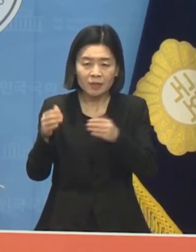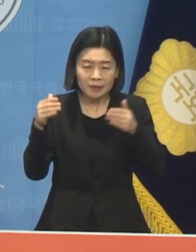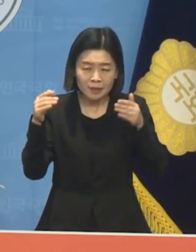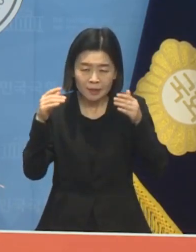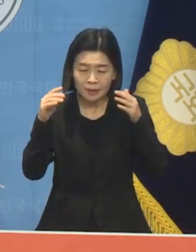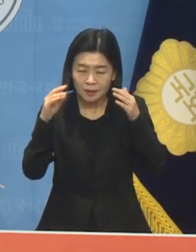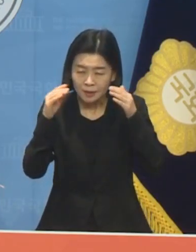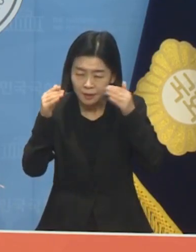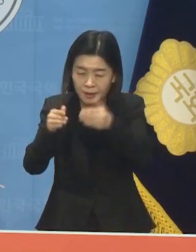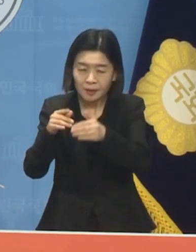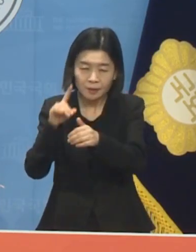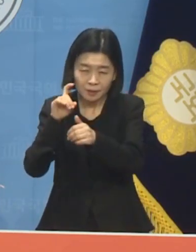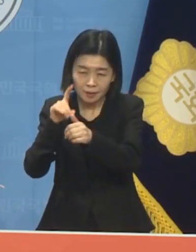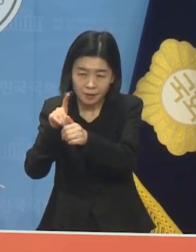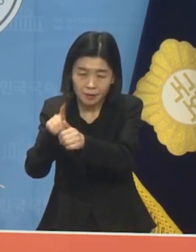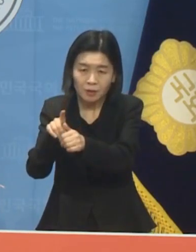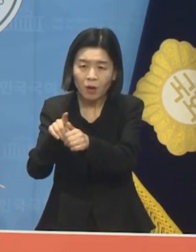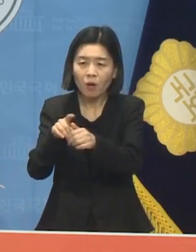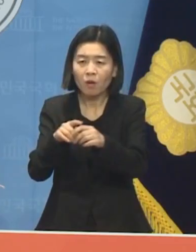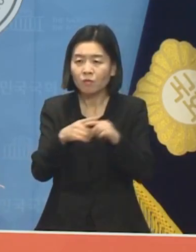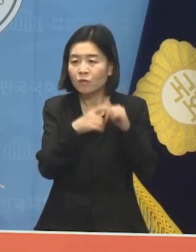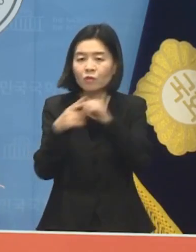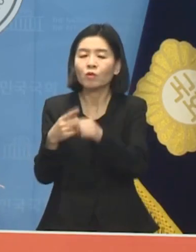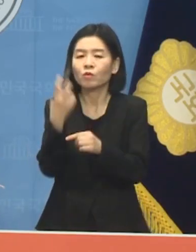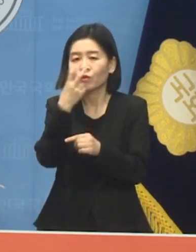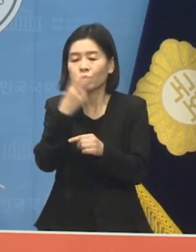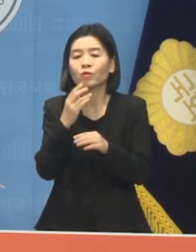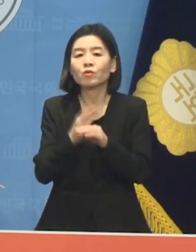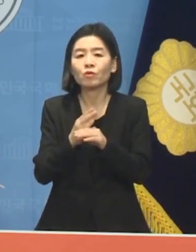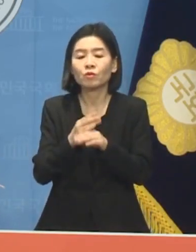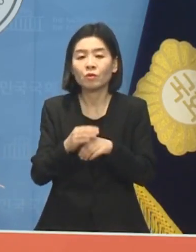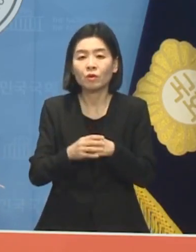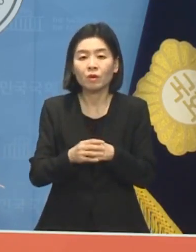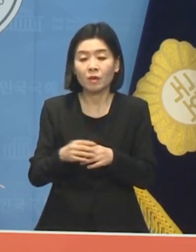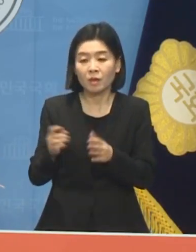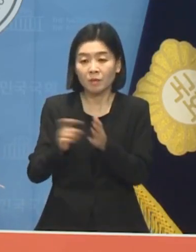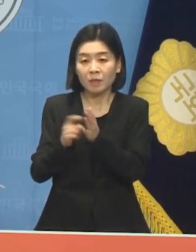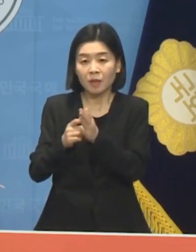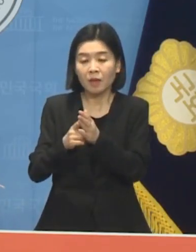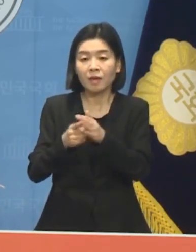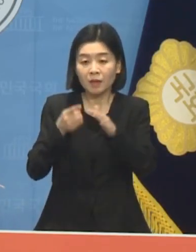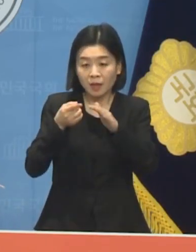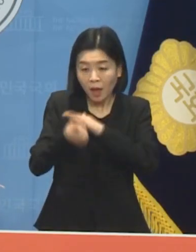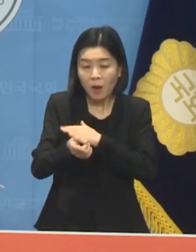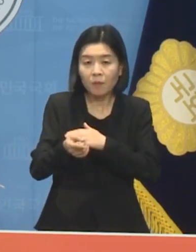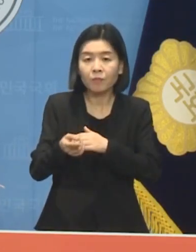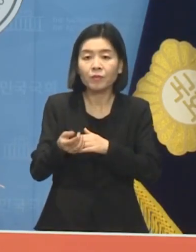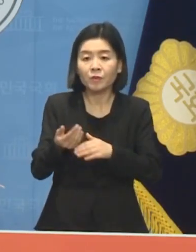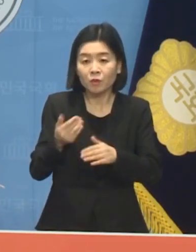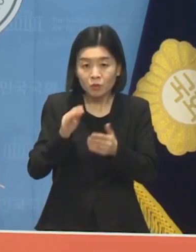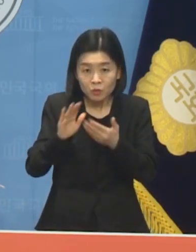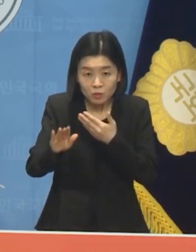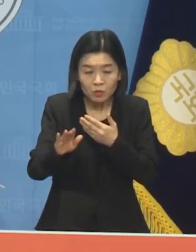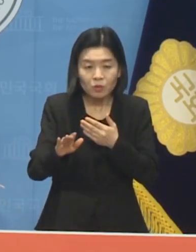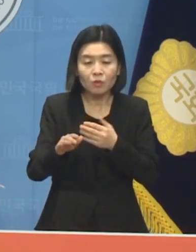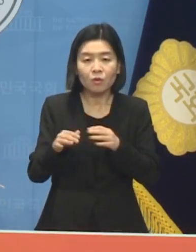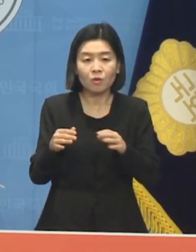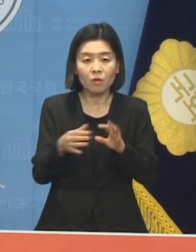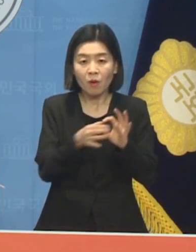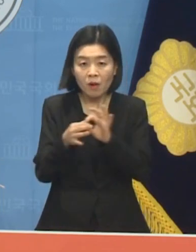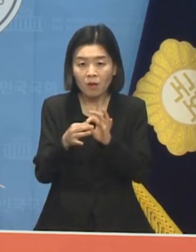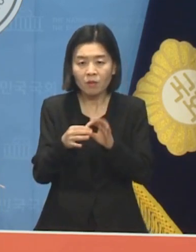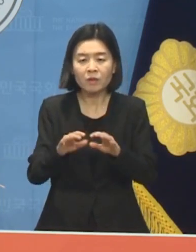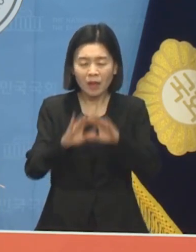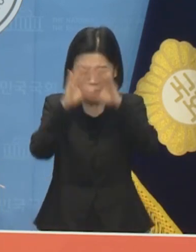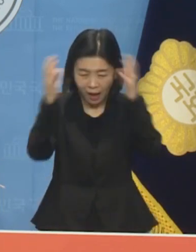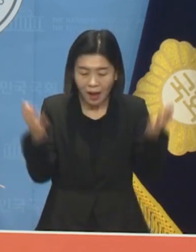적법성과 위법성을 일방적으로 조사하고 있다. 비상계엄 전후로 관련된 입법부, 행정부 쌍방을 모두